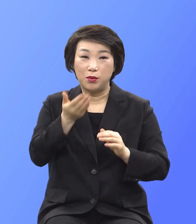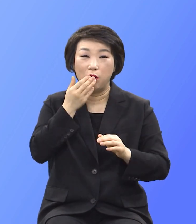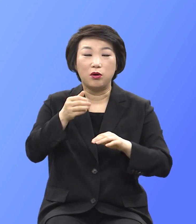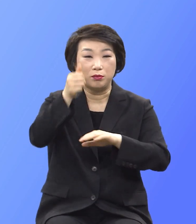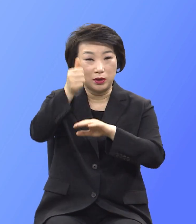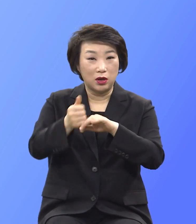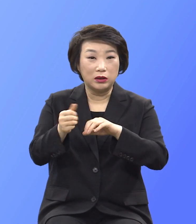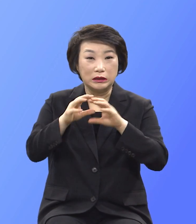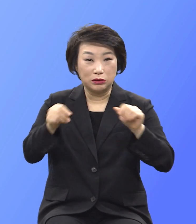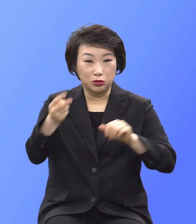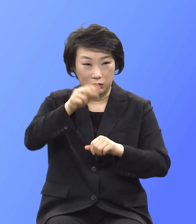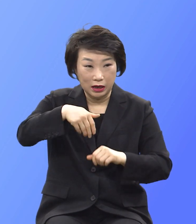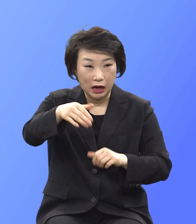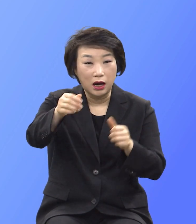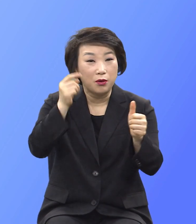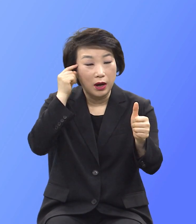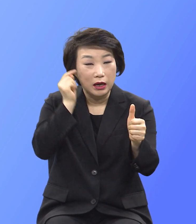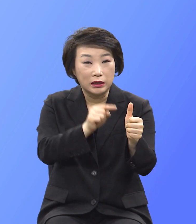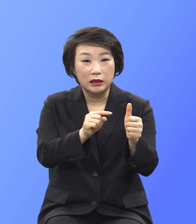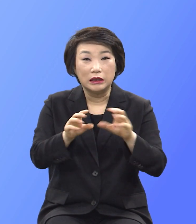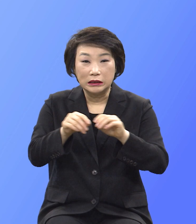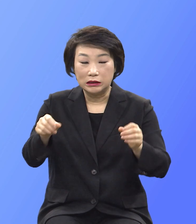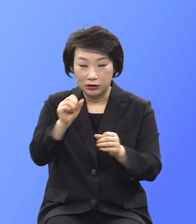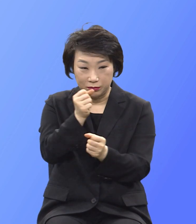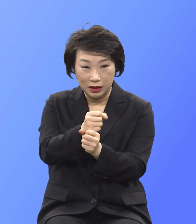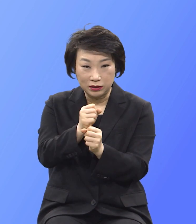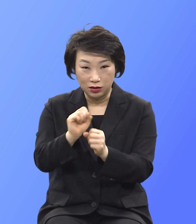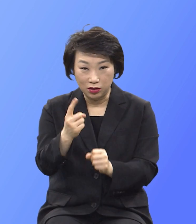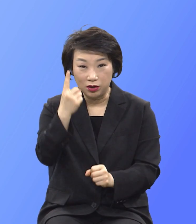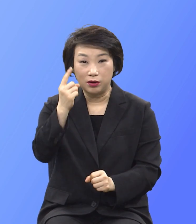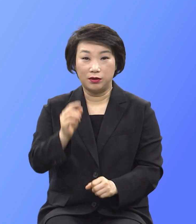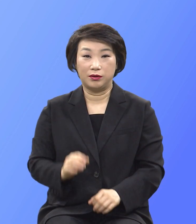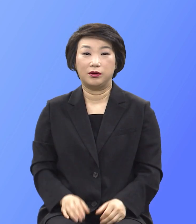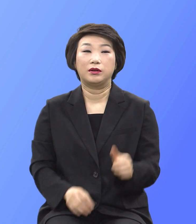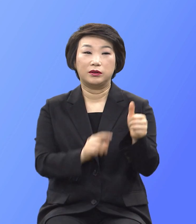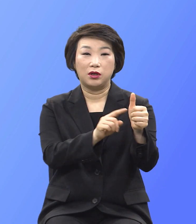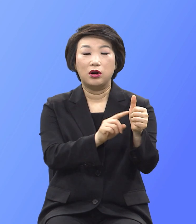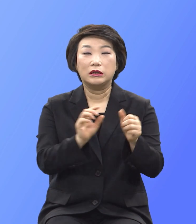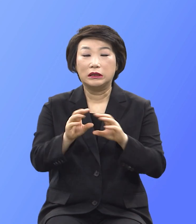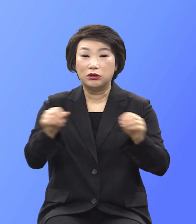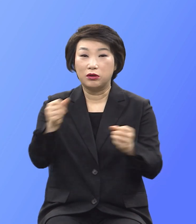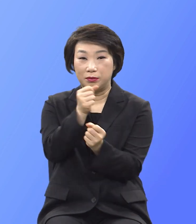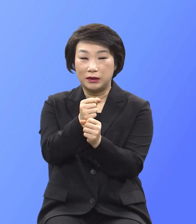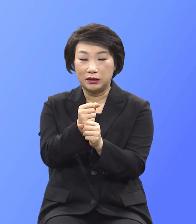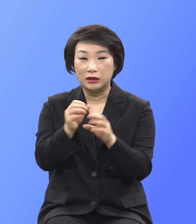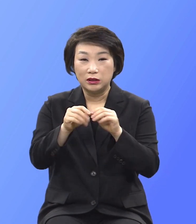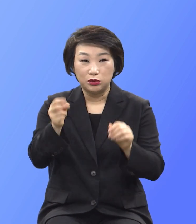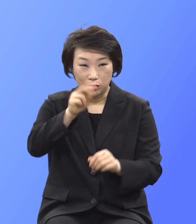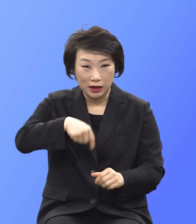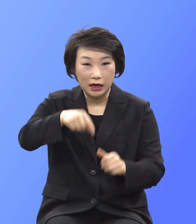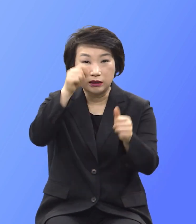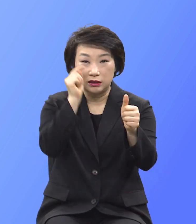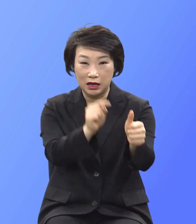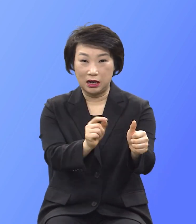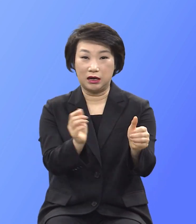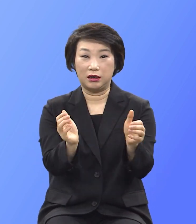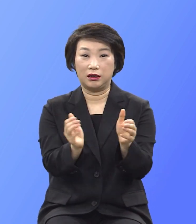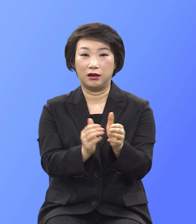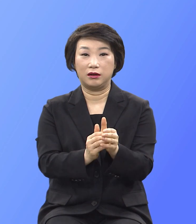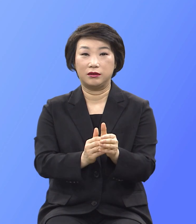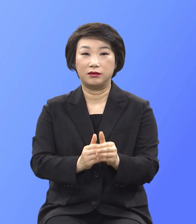먹고 필경은 흙으로 돌아가리니 그 속에서 네가 취함을 입었음이라. 너는 흙이니 흙으로 돌아갈